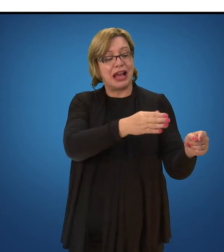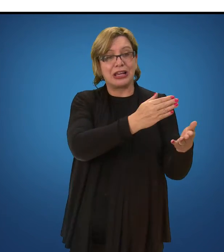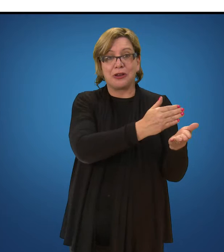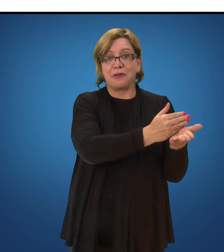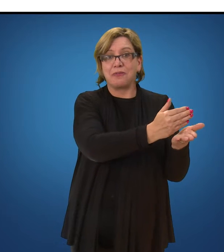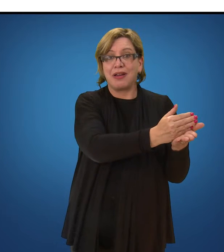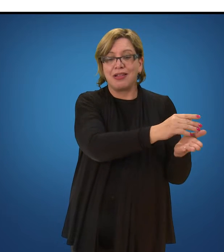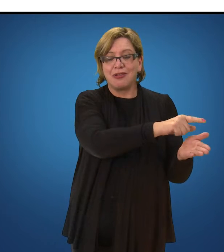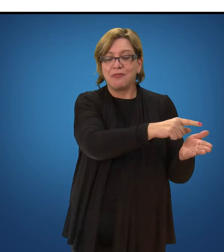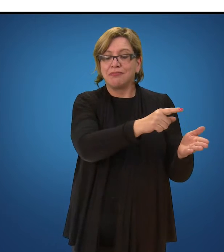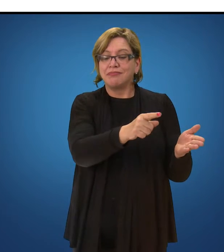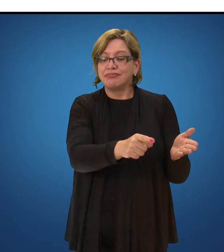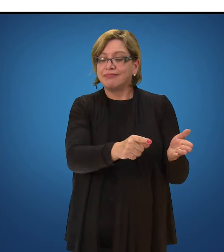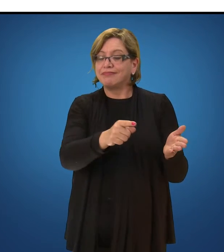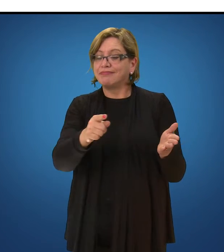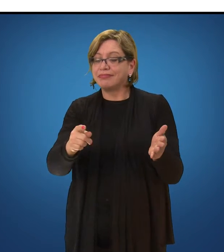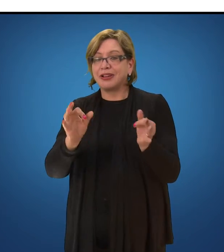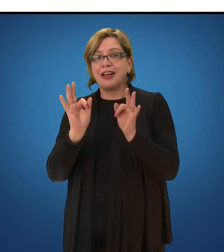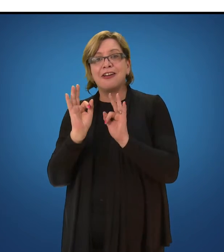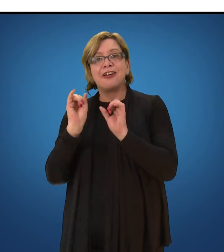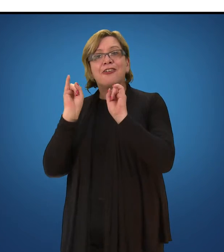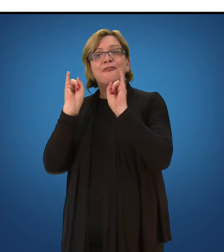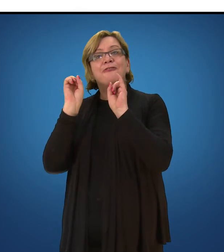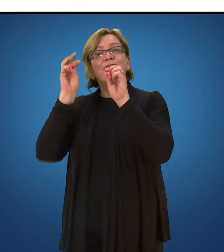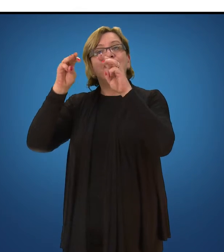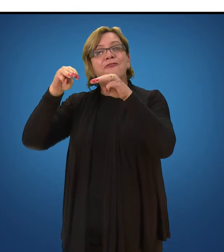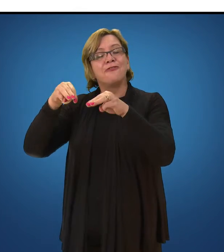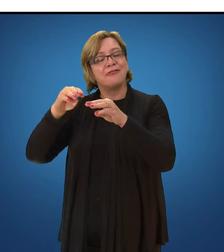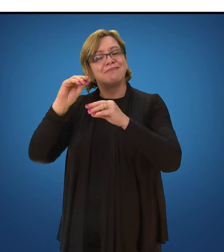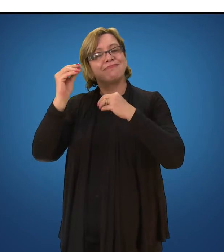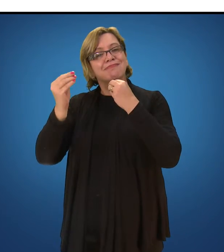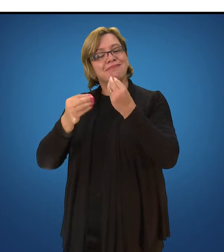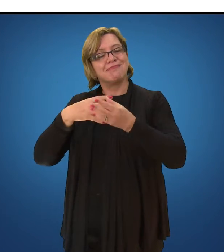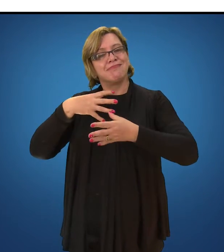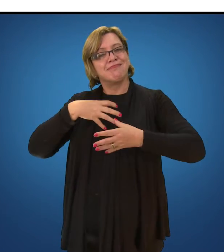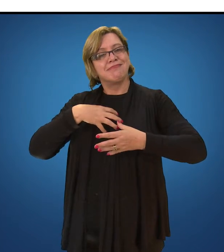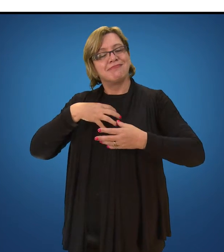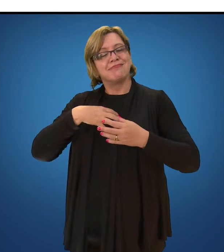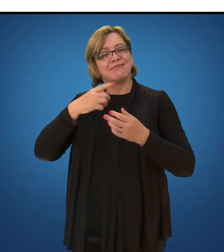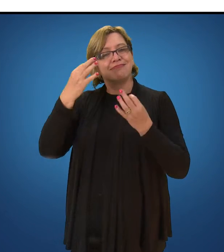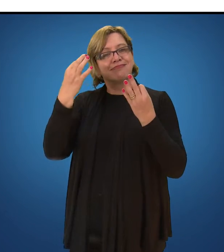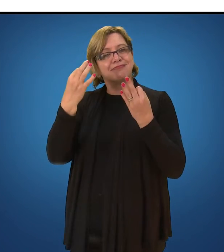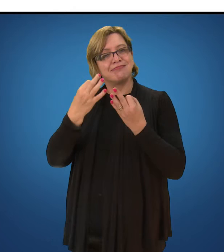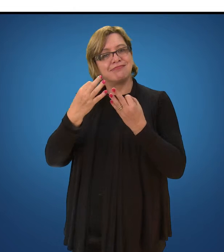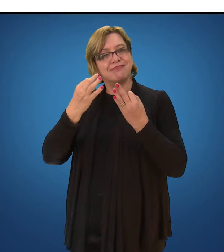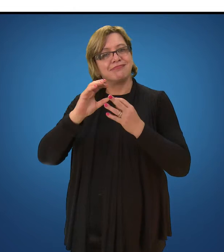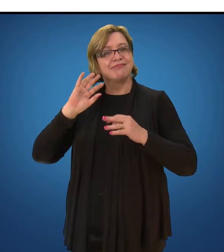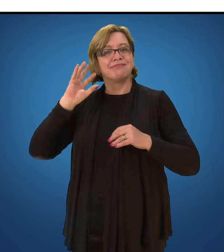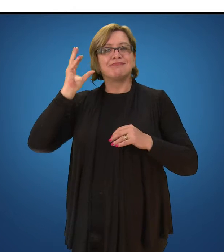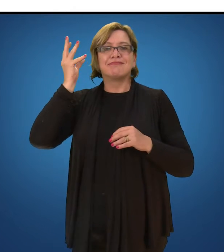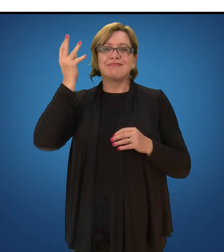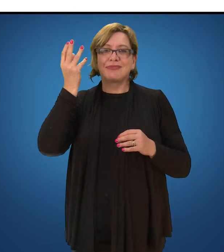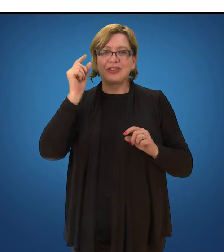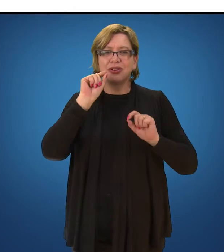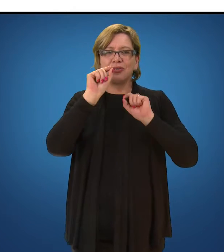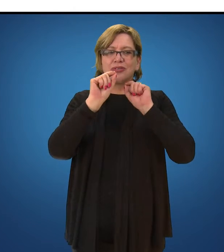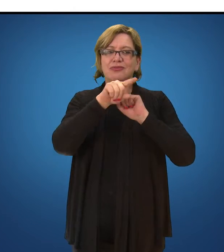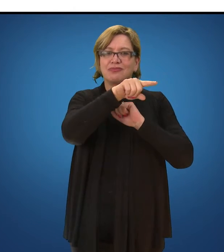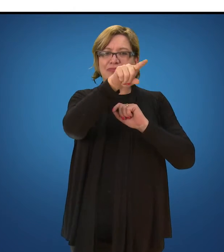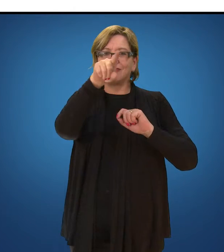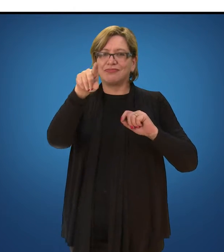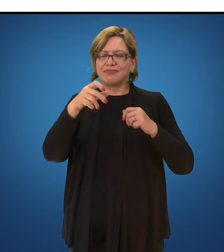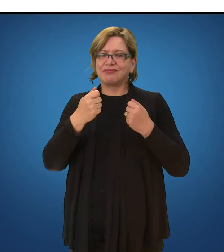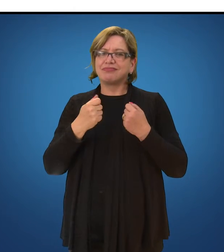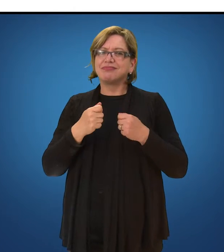um meio e um fim que então dão um sentido completo a esses eventos. O que você deve fazer quando